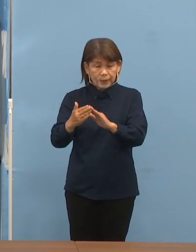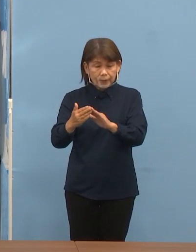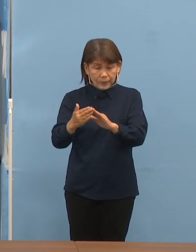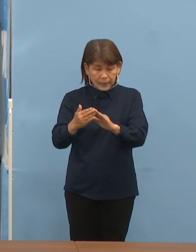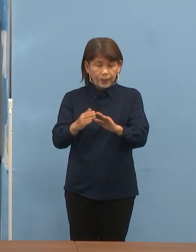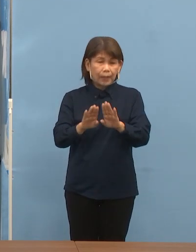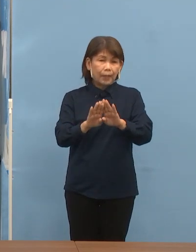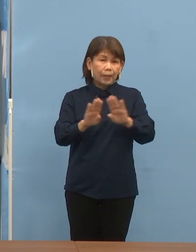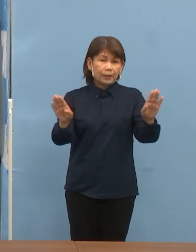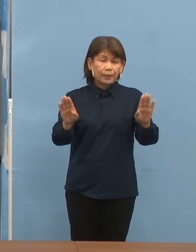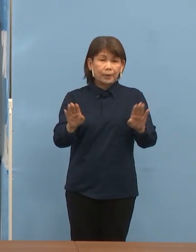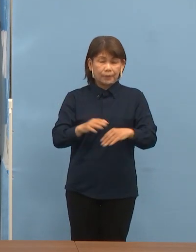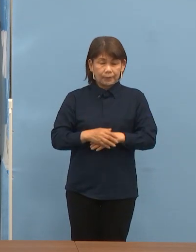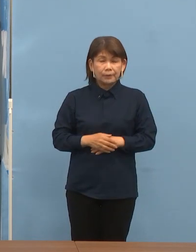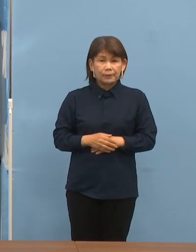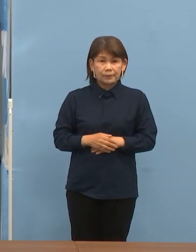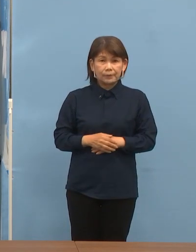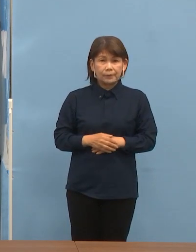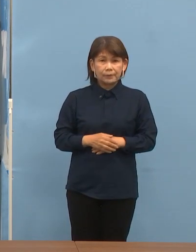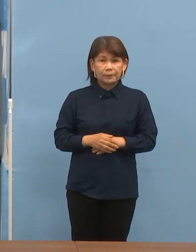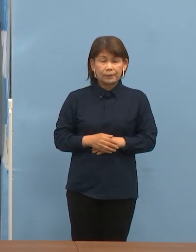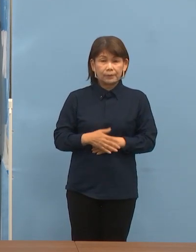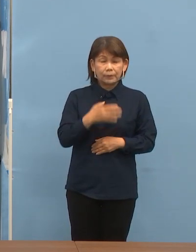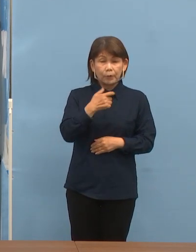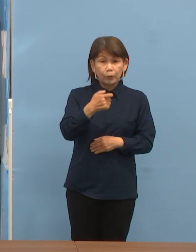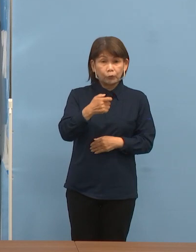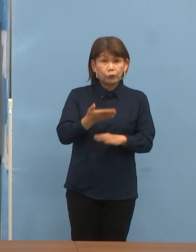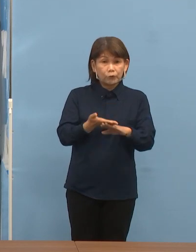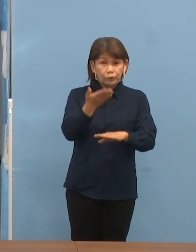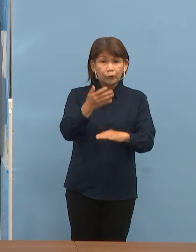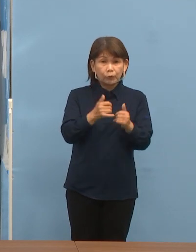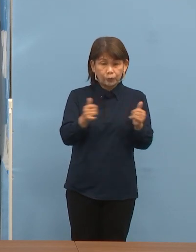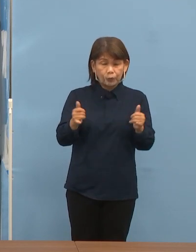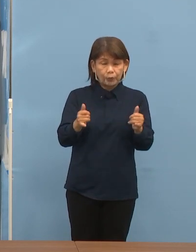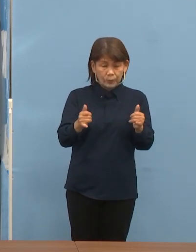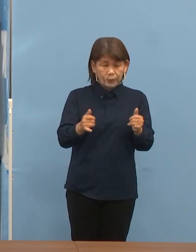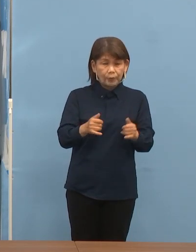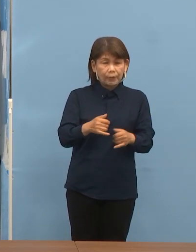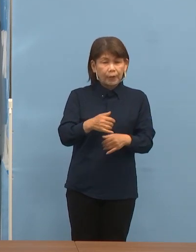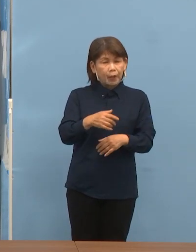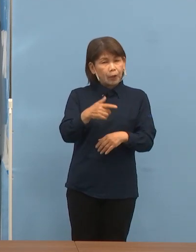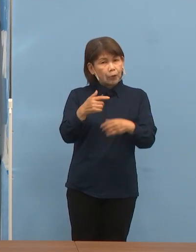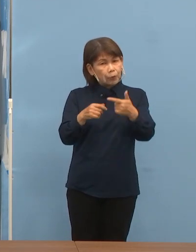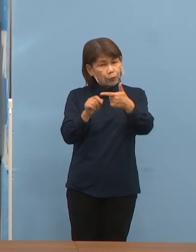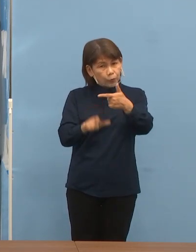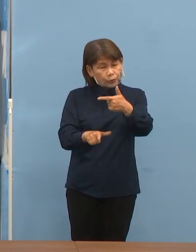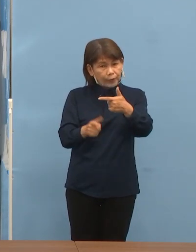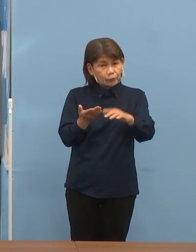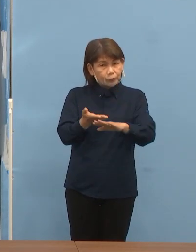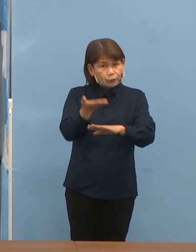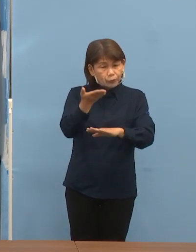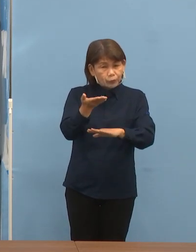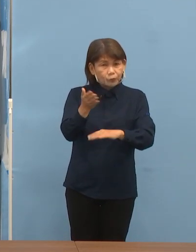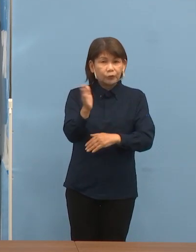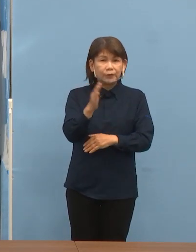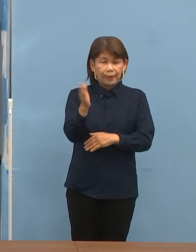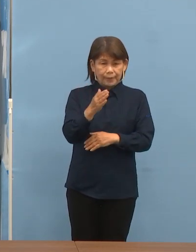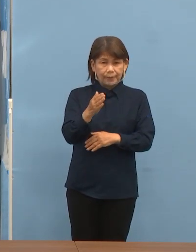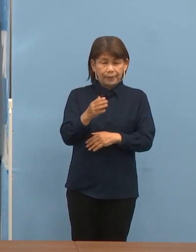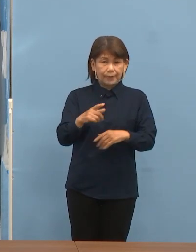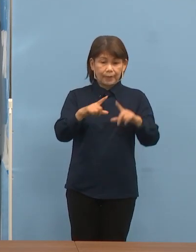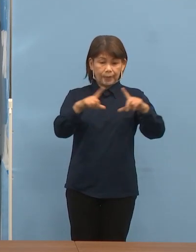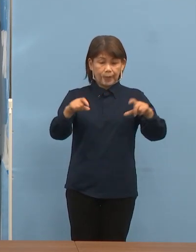。60歳以上の方に関しましては今後多くの市町で6月上旬頃に接種券の発行